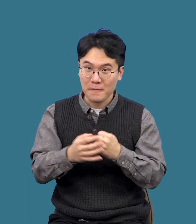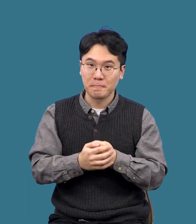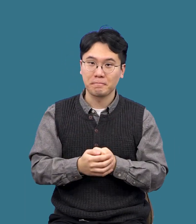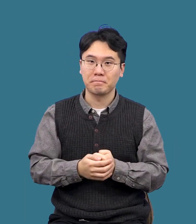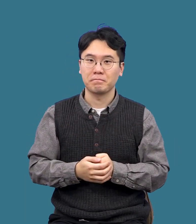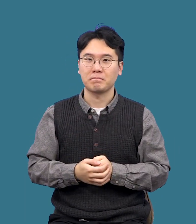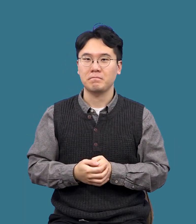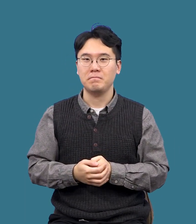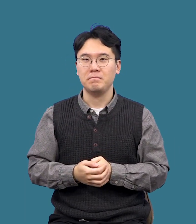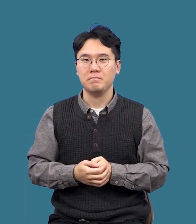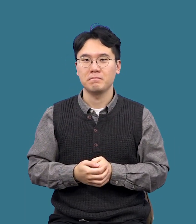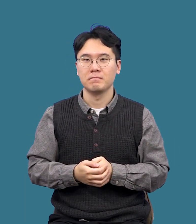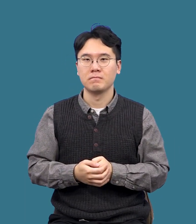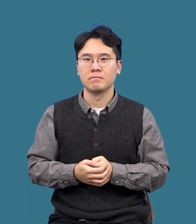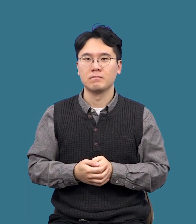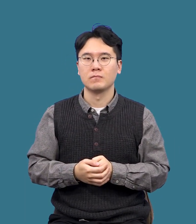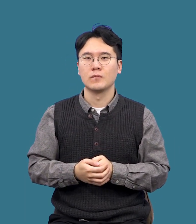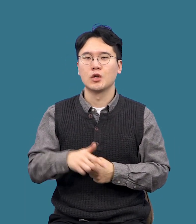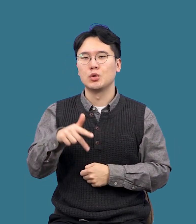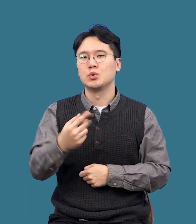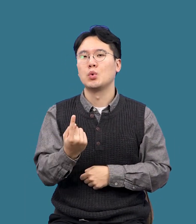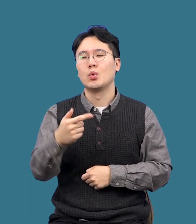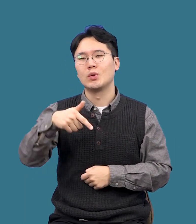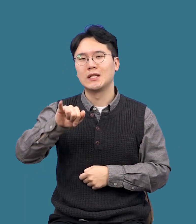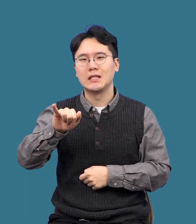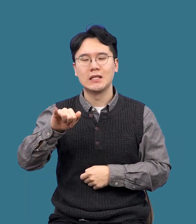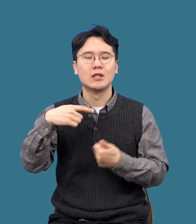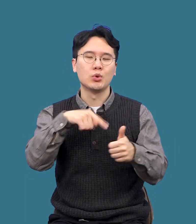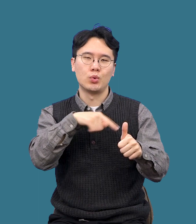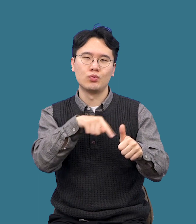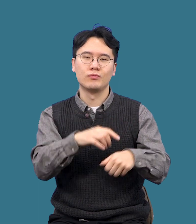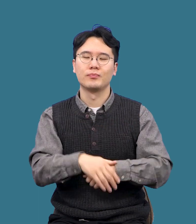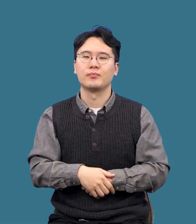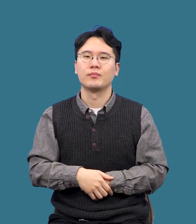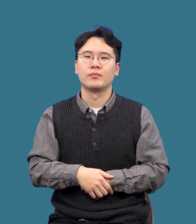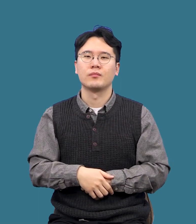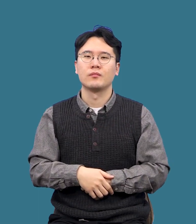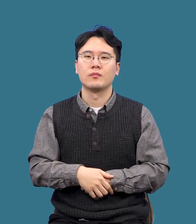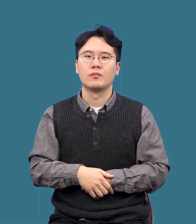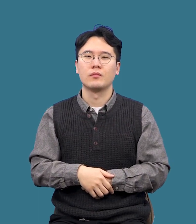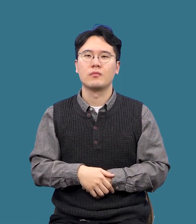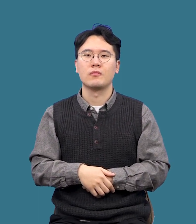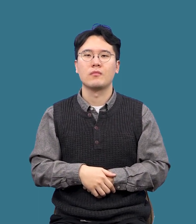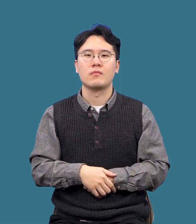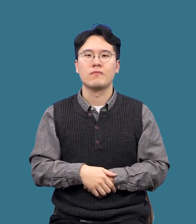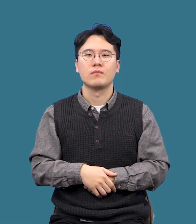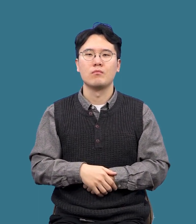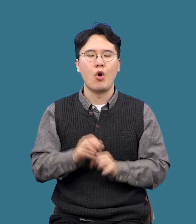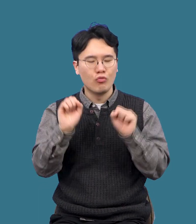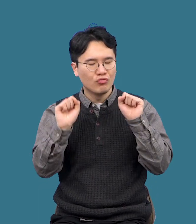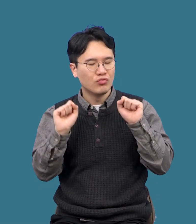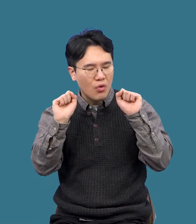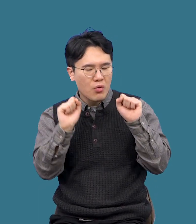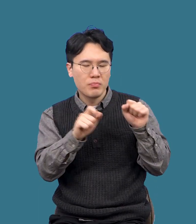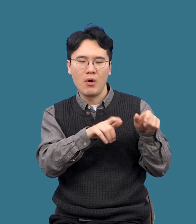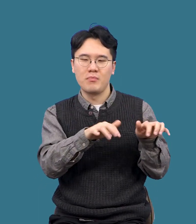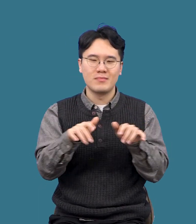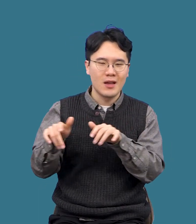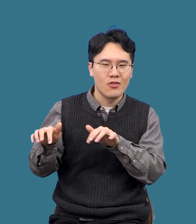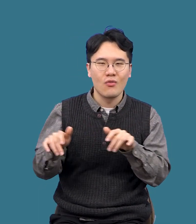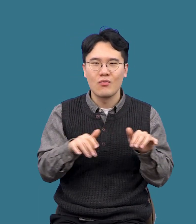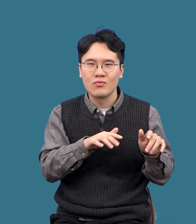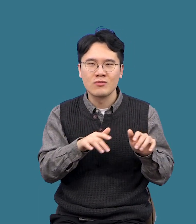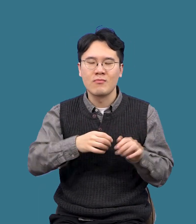얼마나 대단해요. 조기교육이에요. 예능교육도 마찬가지죠. 어려서부터 피아노 레슨하고